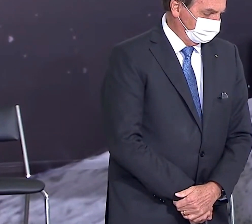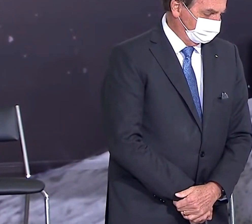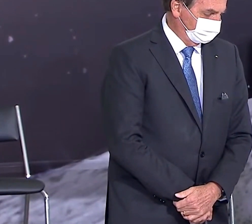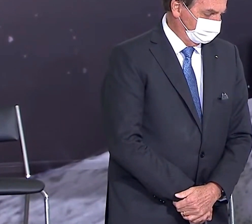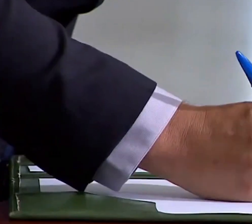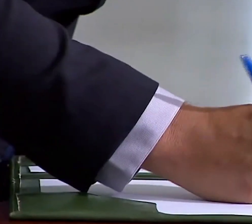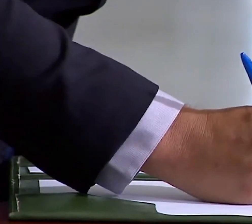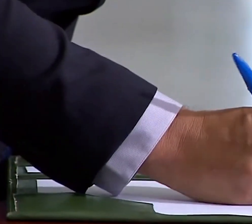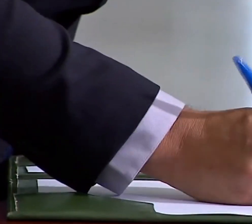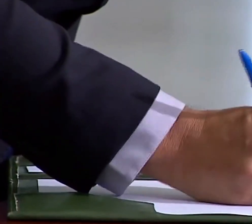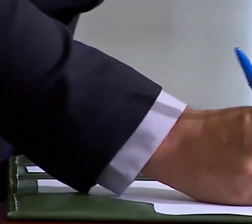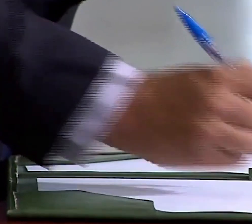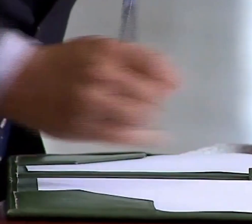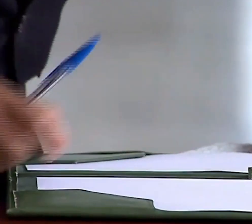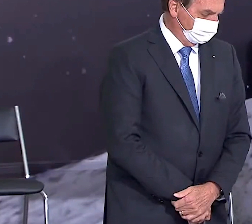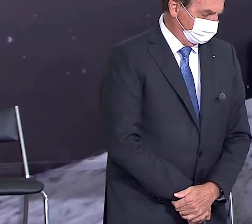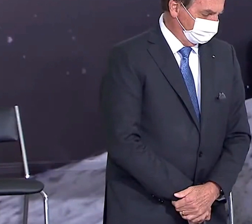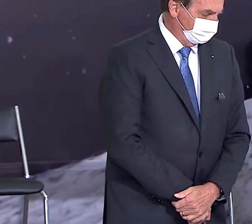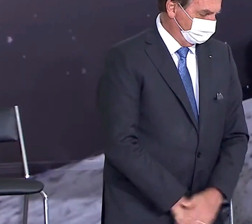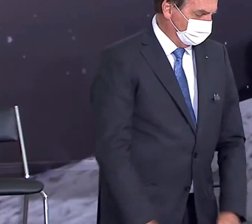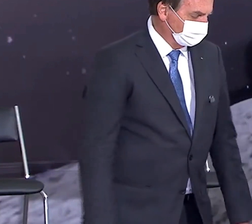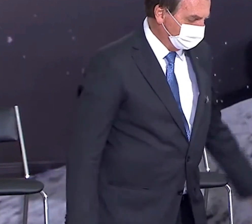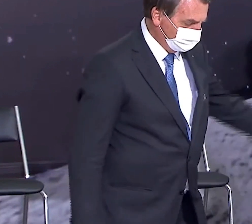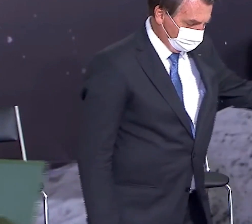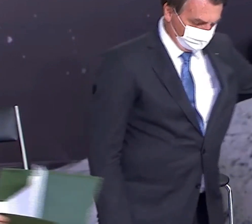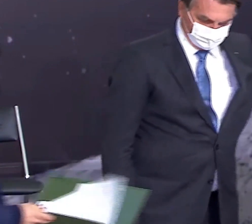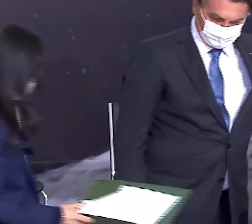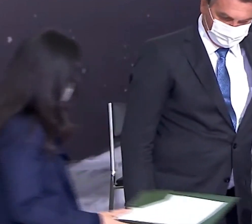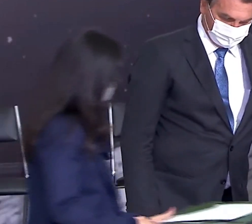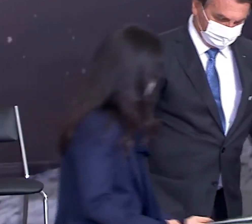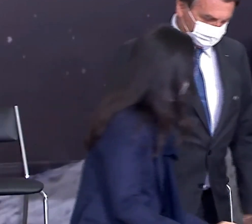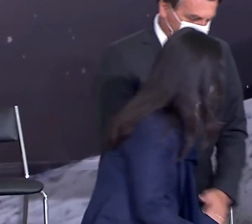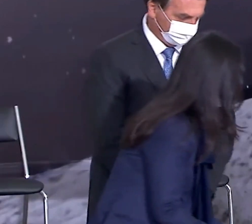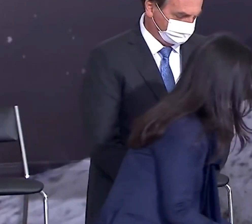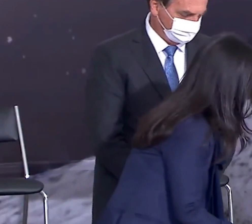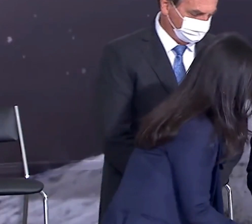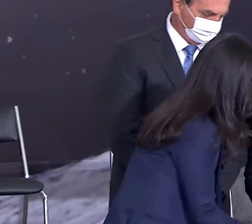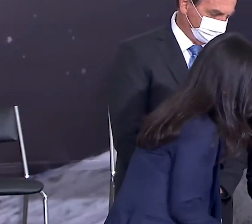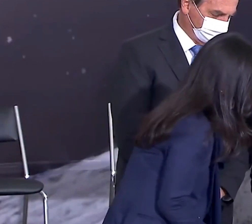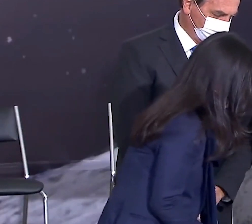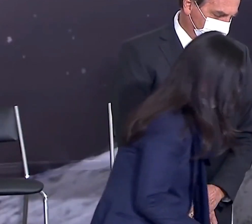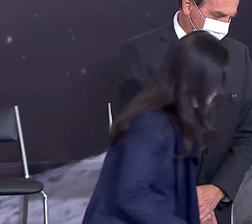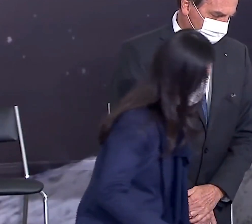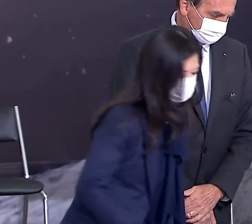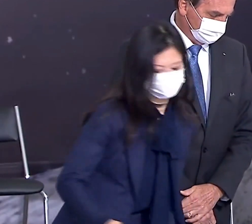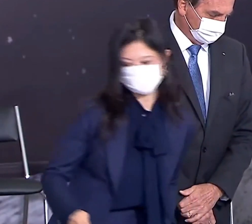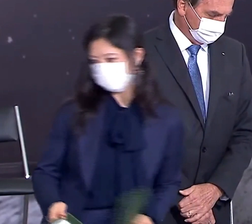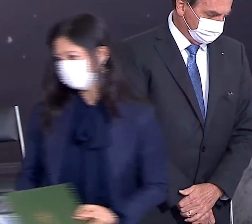de Marte, de cometas e de asteroides para fins pacíficos.